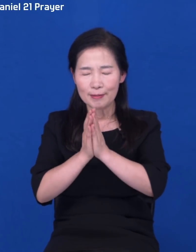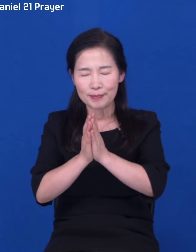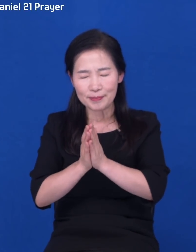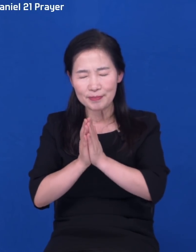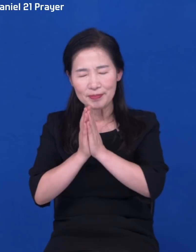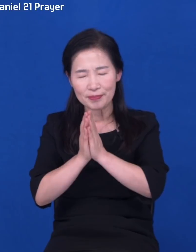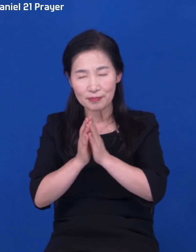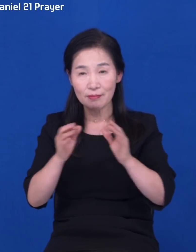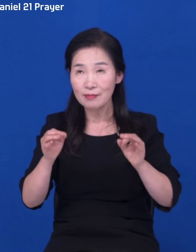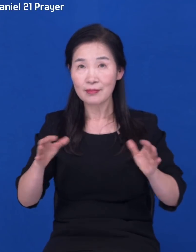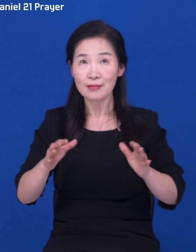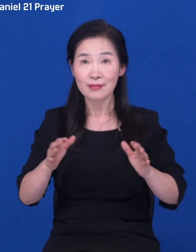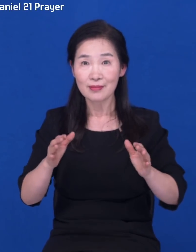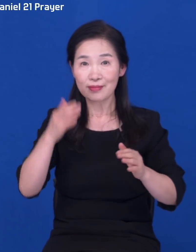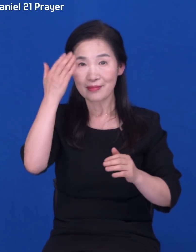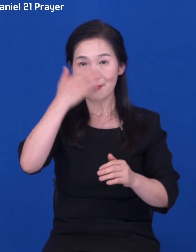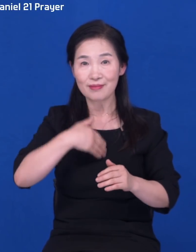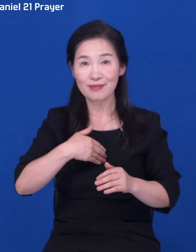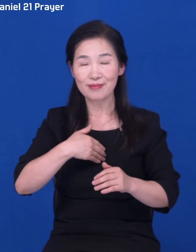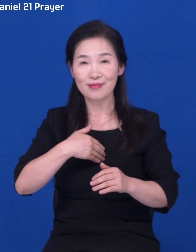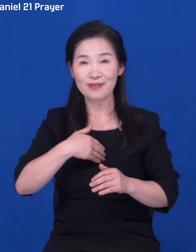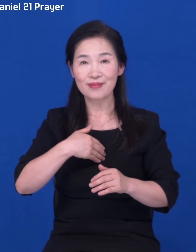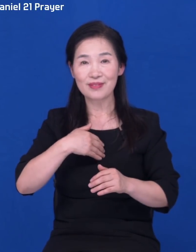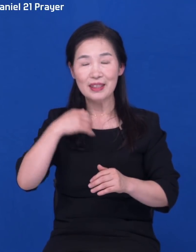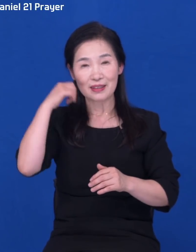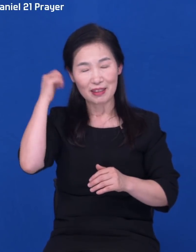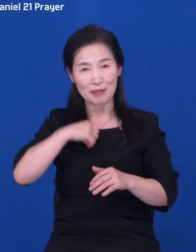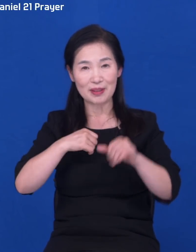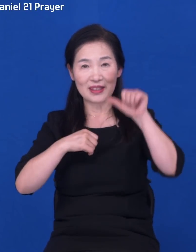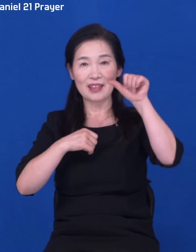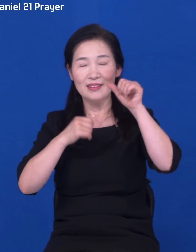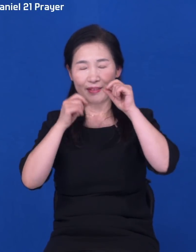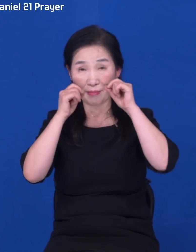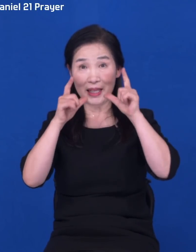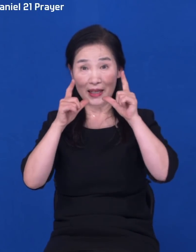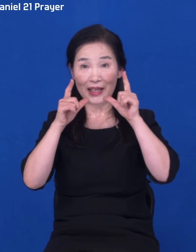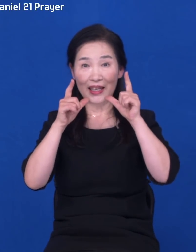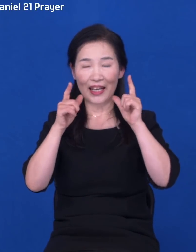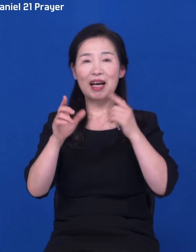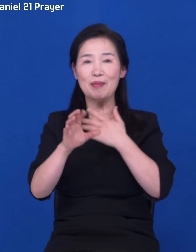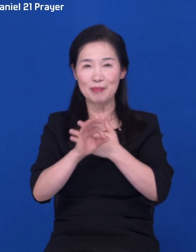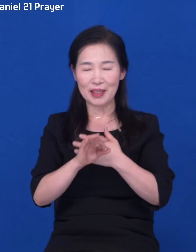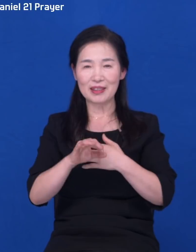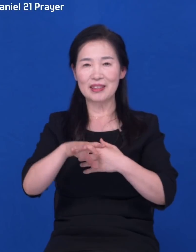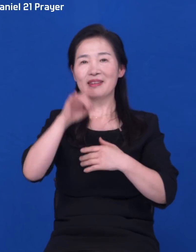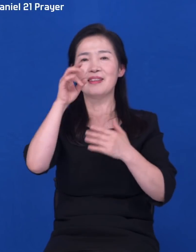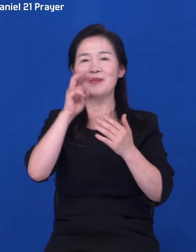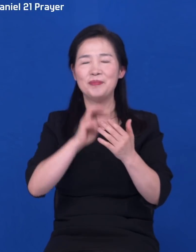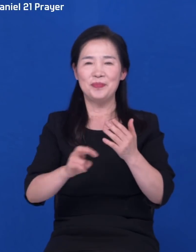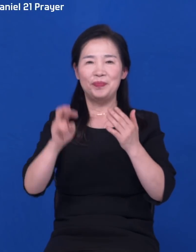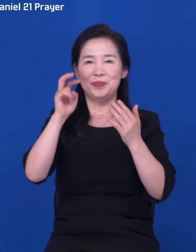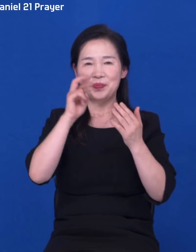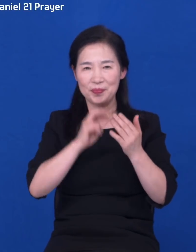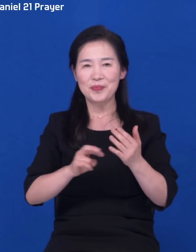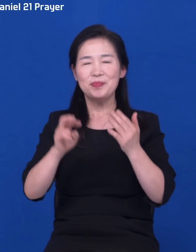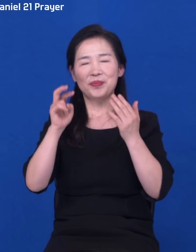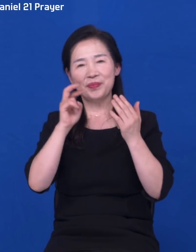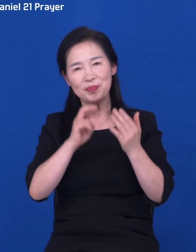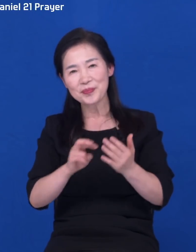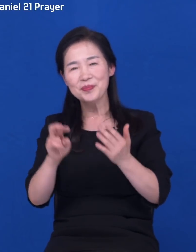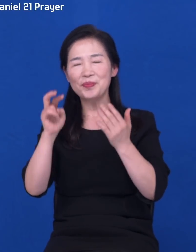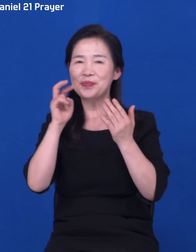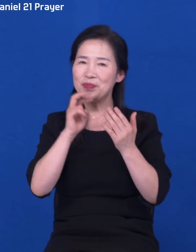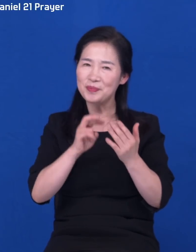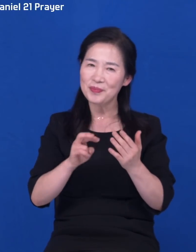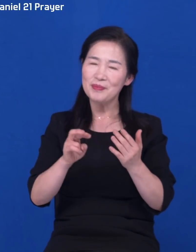되는 거예요. 새벽에 5시에 짠 나고 일어나면은 일단은 찬양을 먼저 했어요. 찬양을 제가 혼자 약간